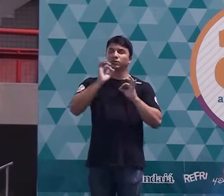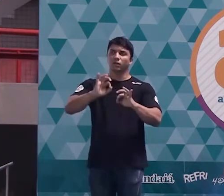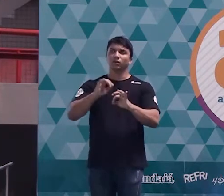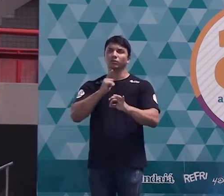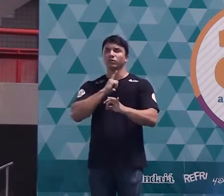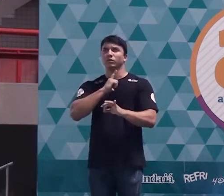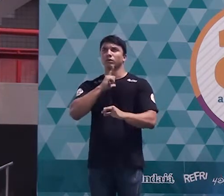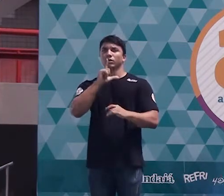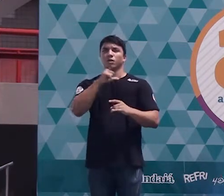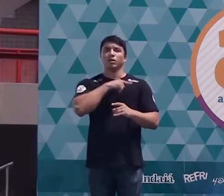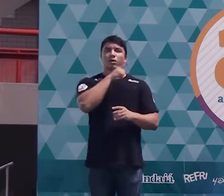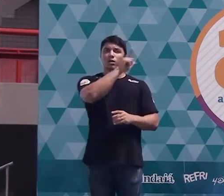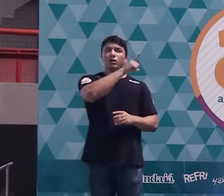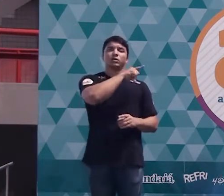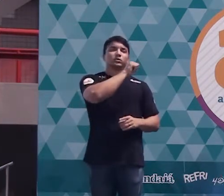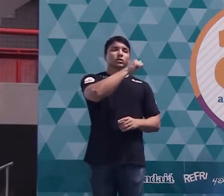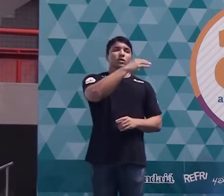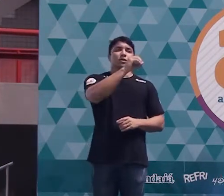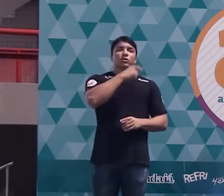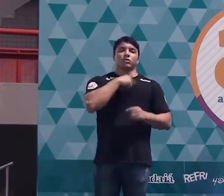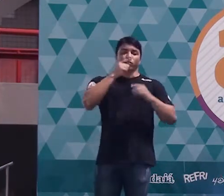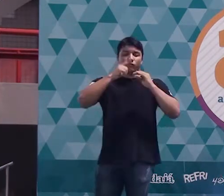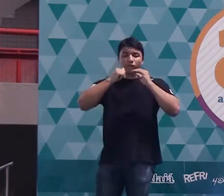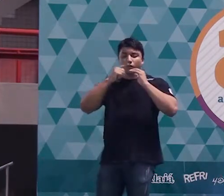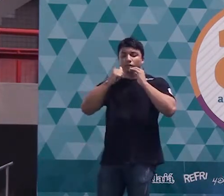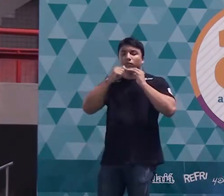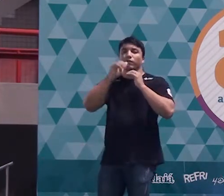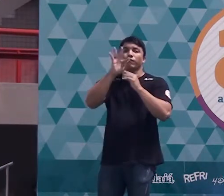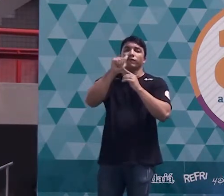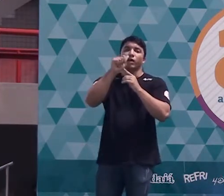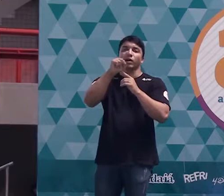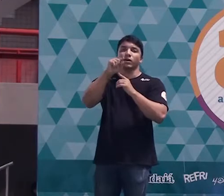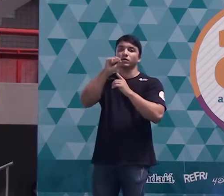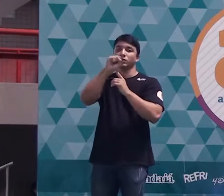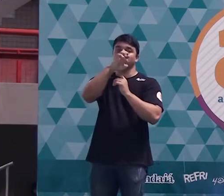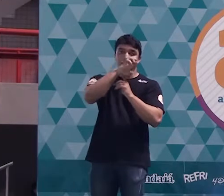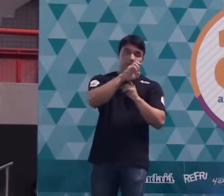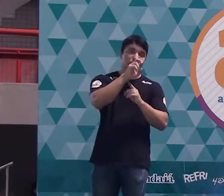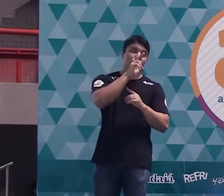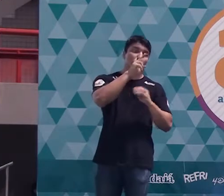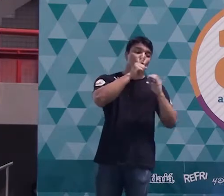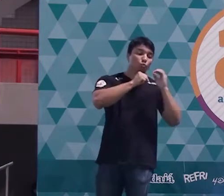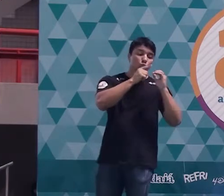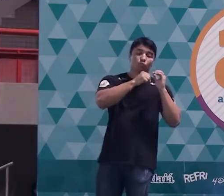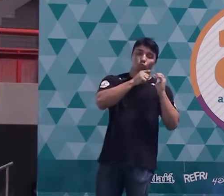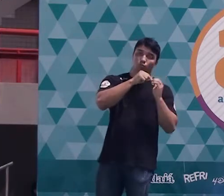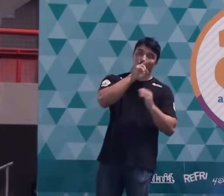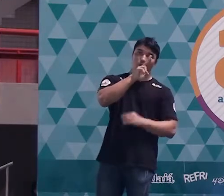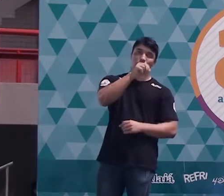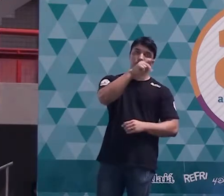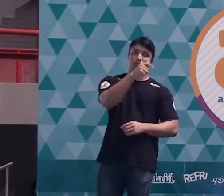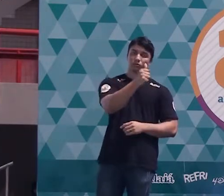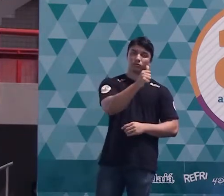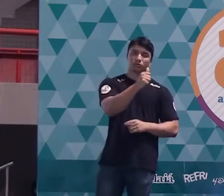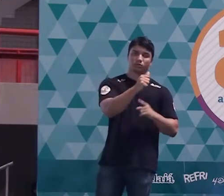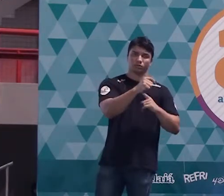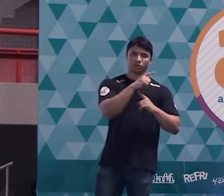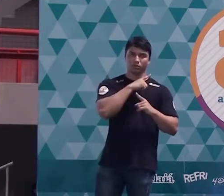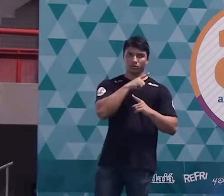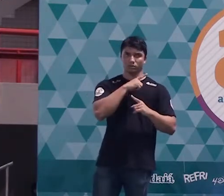certo. Lá no salão onde eu faço minhas unhas, a pessoa escreveu assim, faz-se